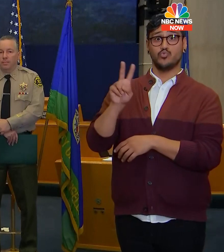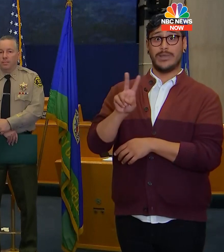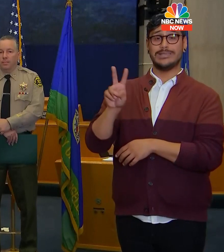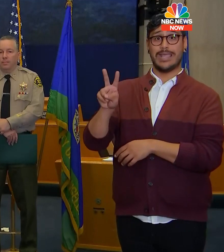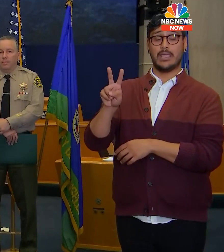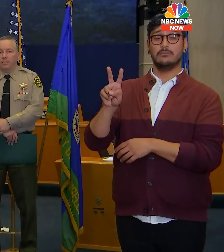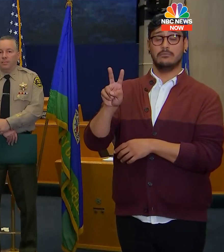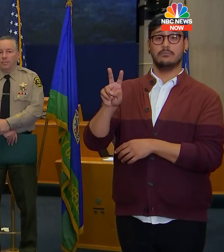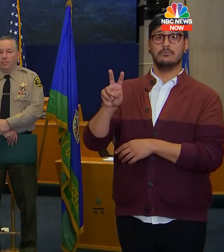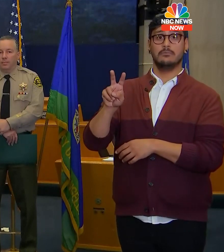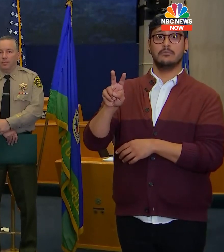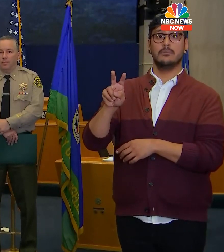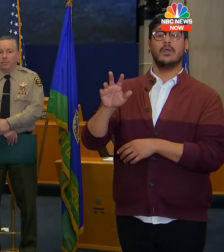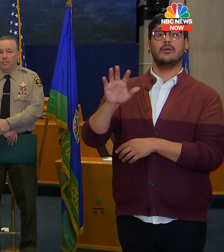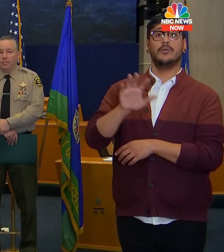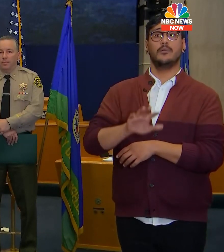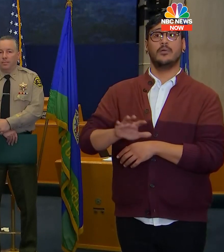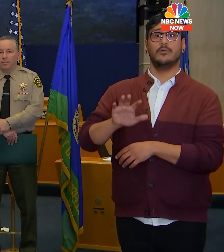de